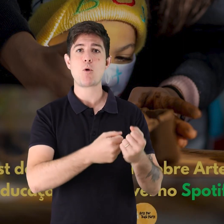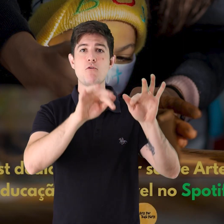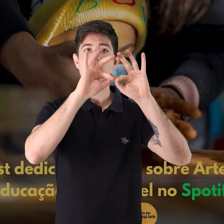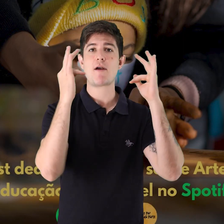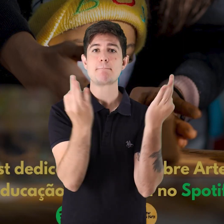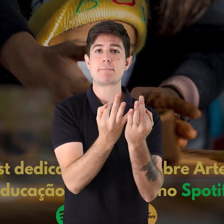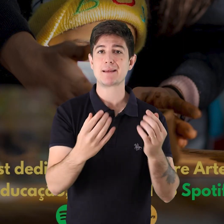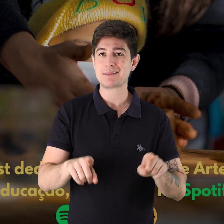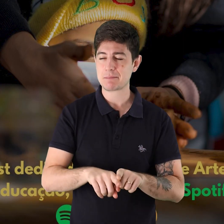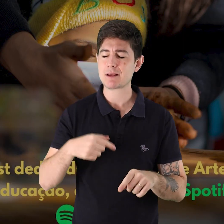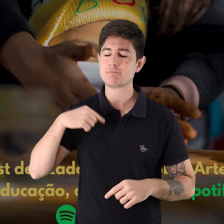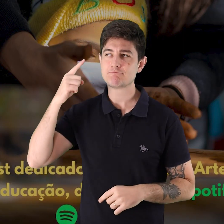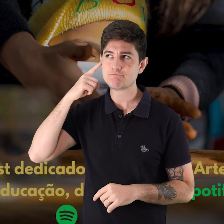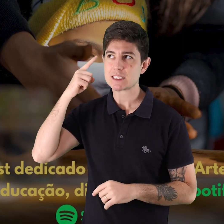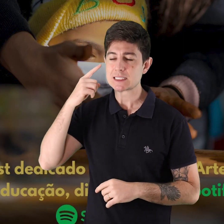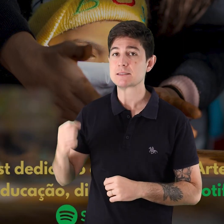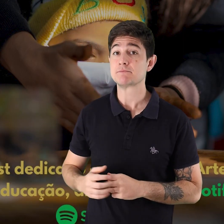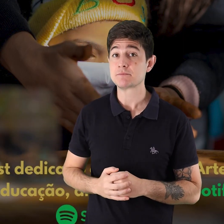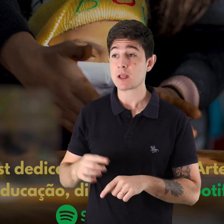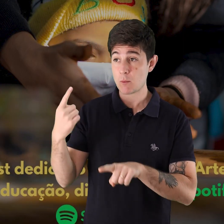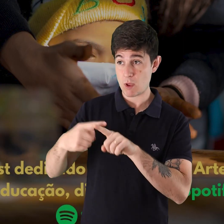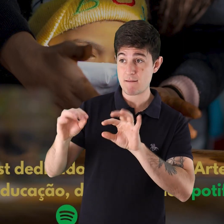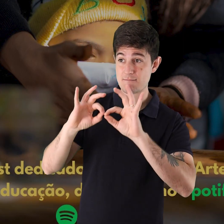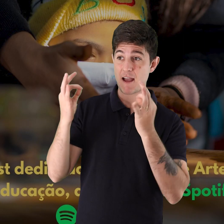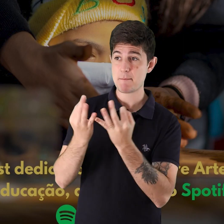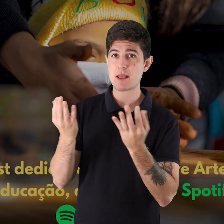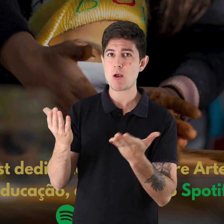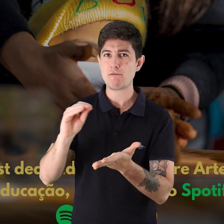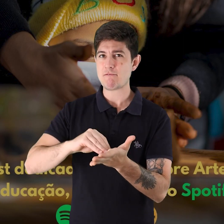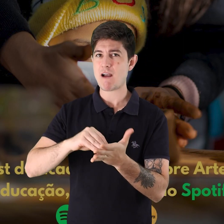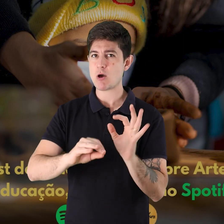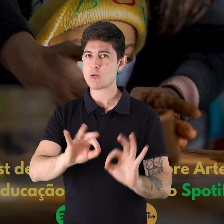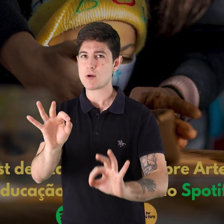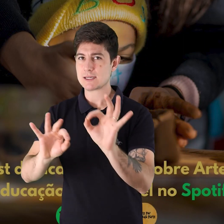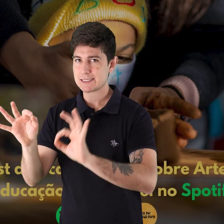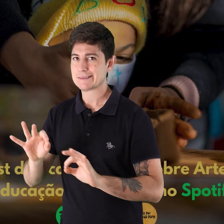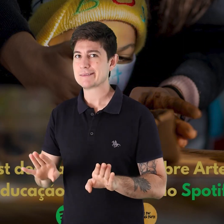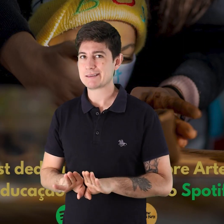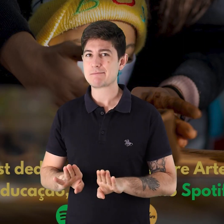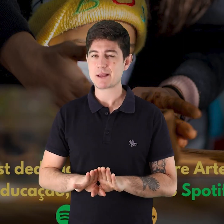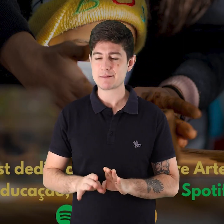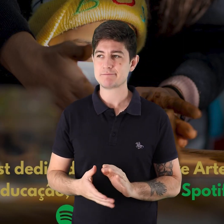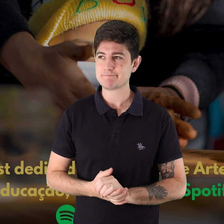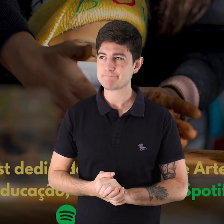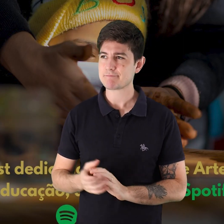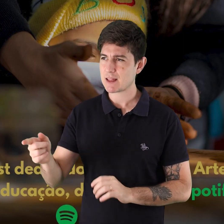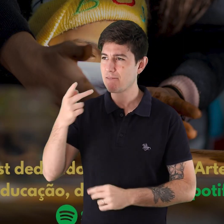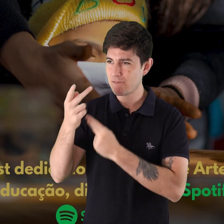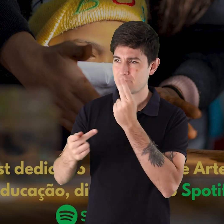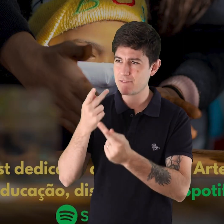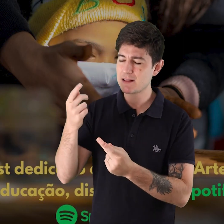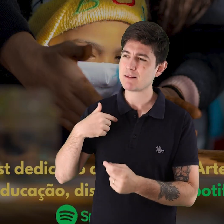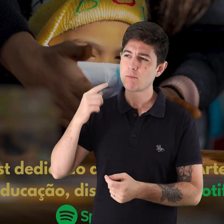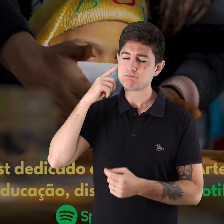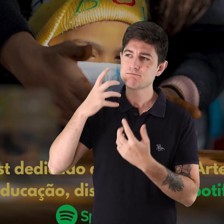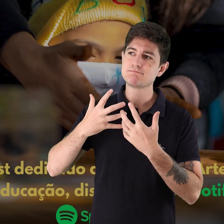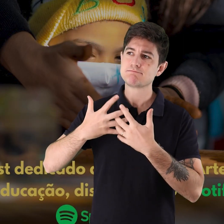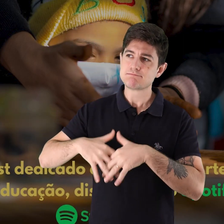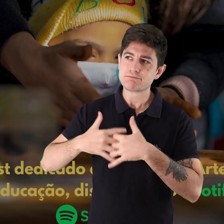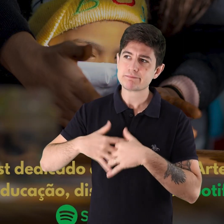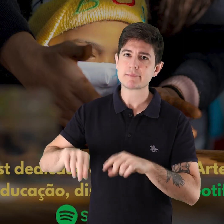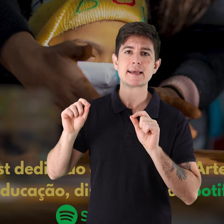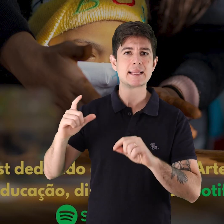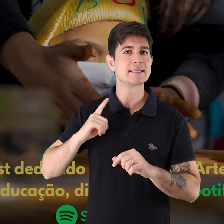né? Sim. Tem que vencer isso ainda. Porque as famílias estão meio desorganizadas, né? Pensei aqui, você está falando,